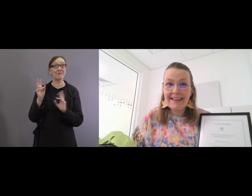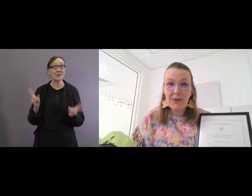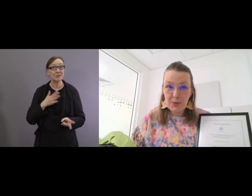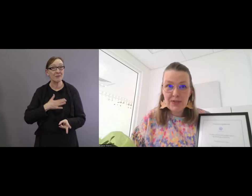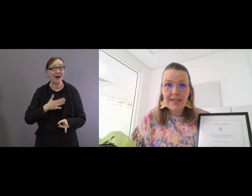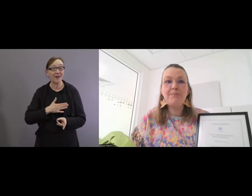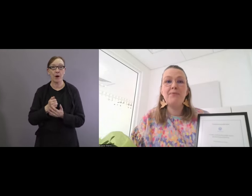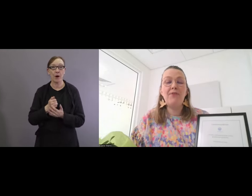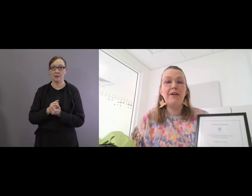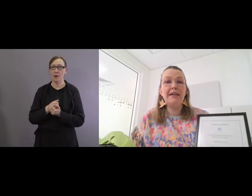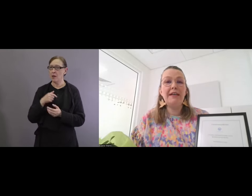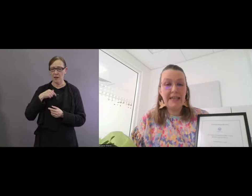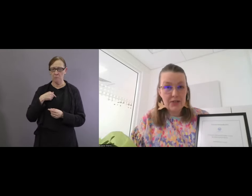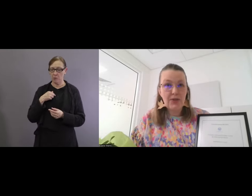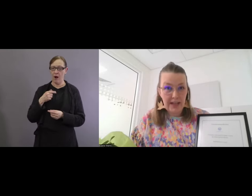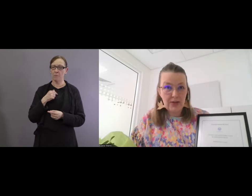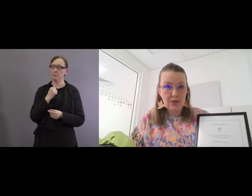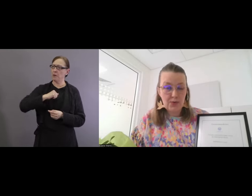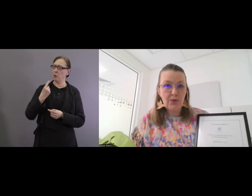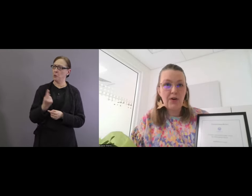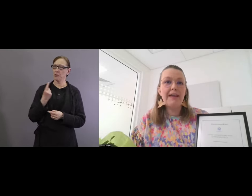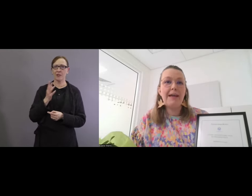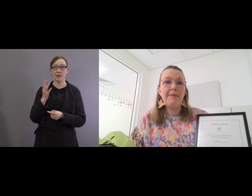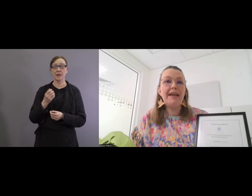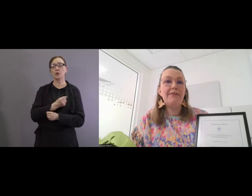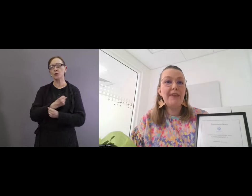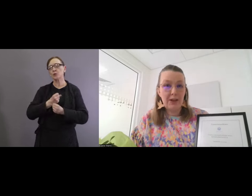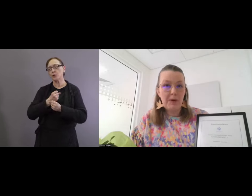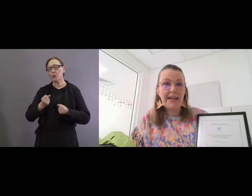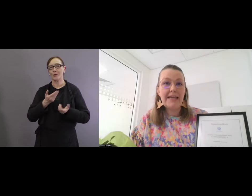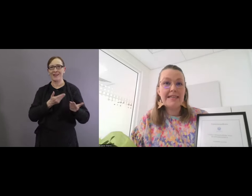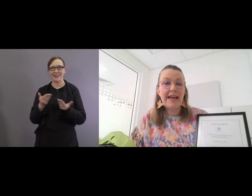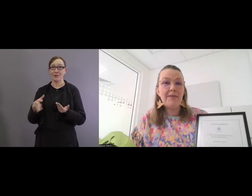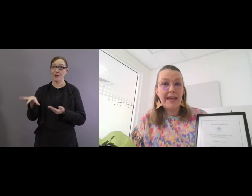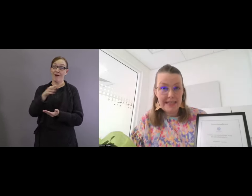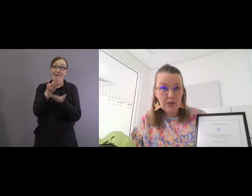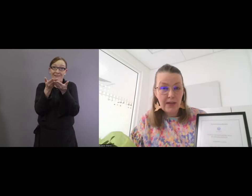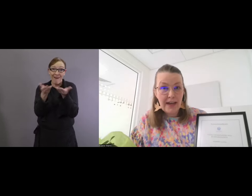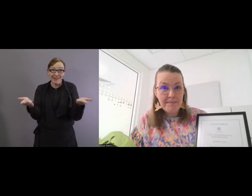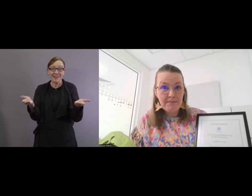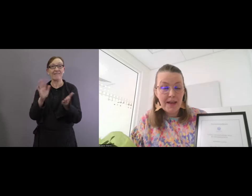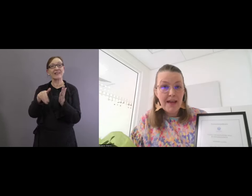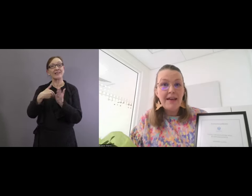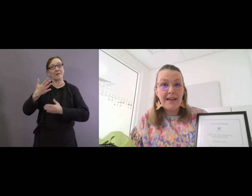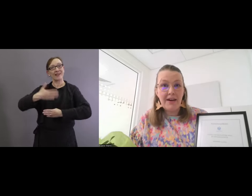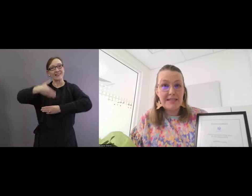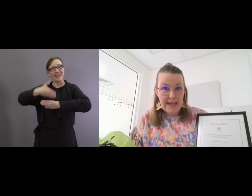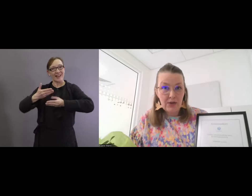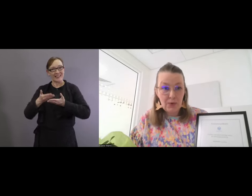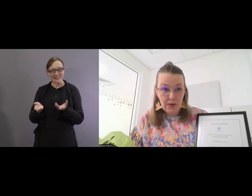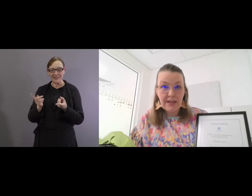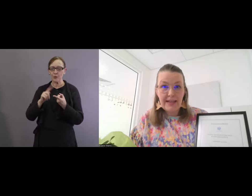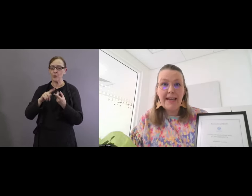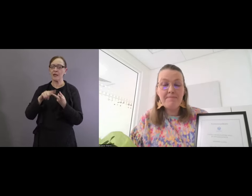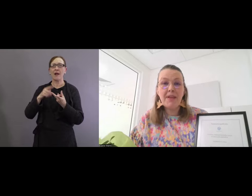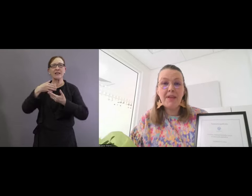tietenkään tehdä tätä yksin, vaan iso kiitos kuuluu kaikille meidän viittomakielisille esiintyjille ja